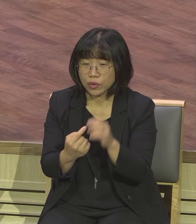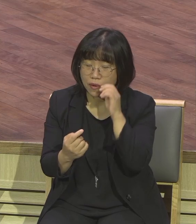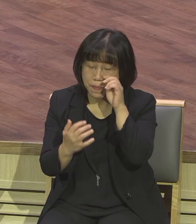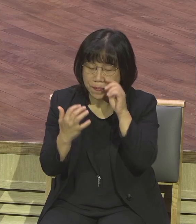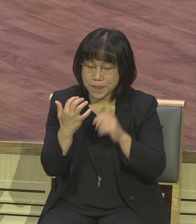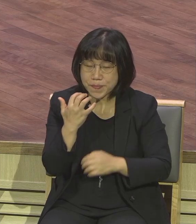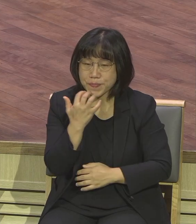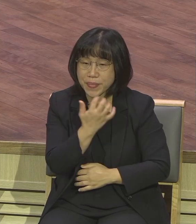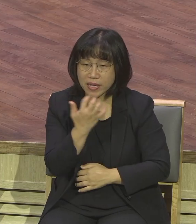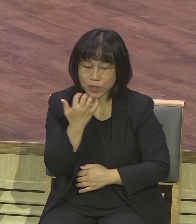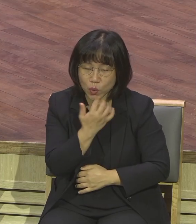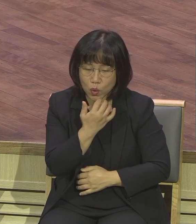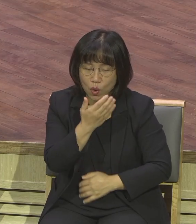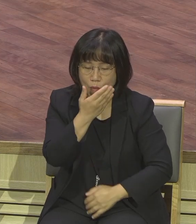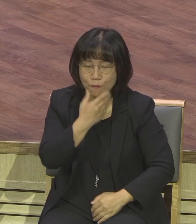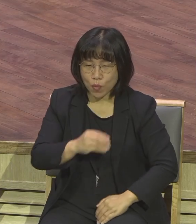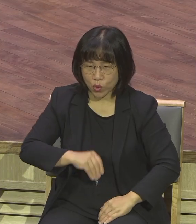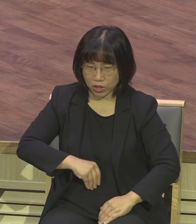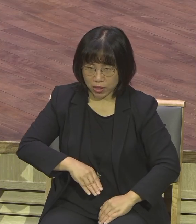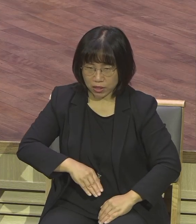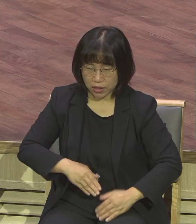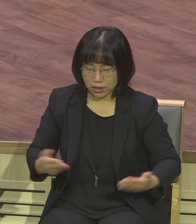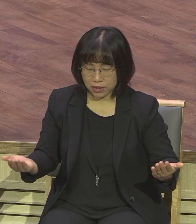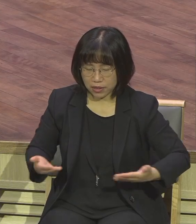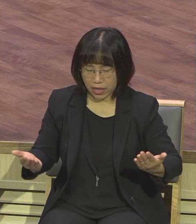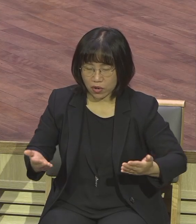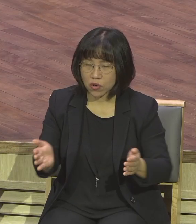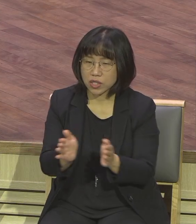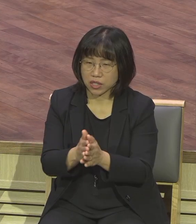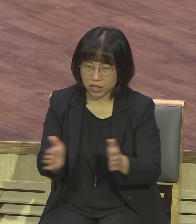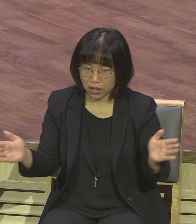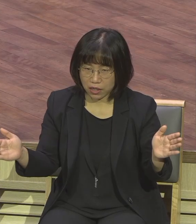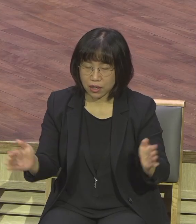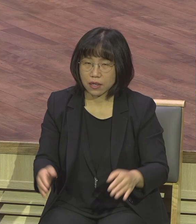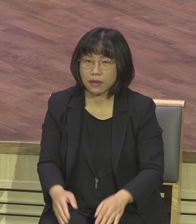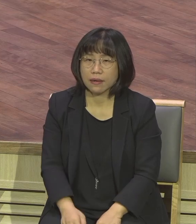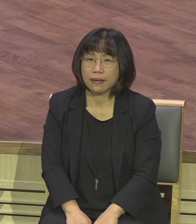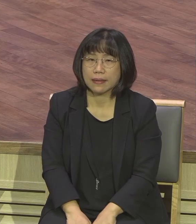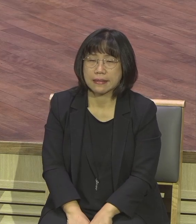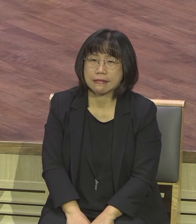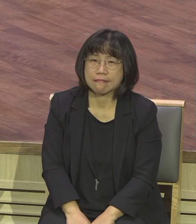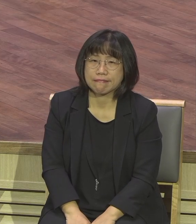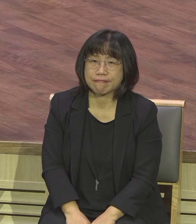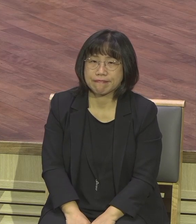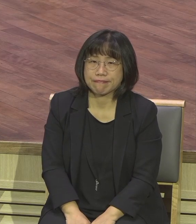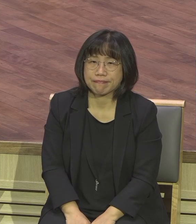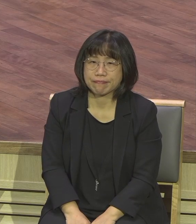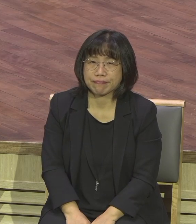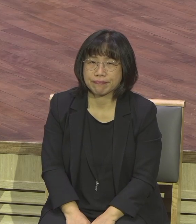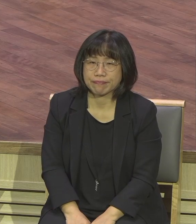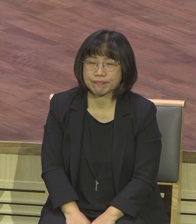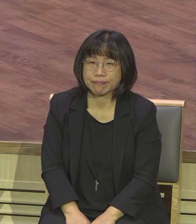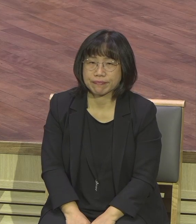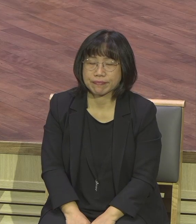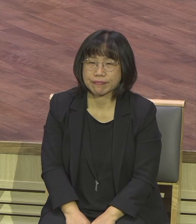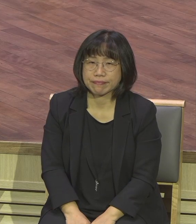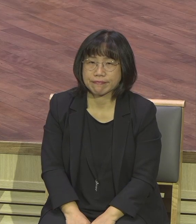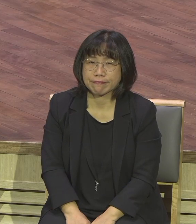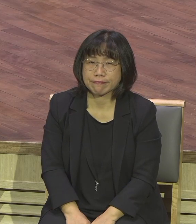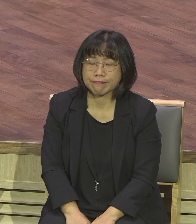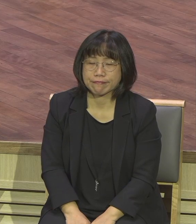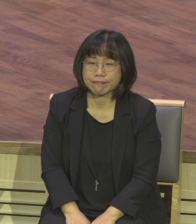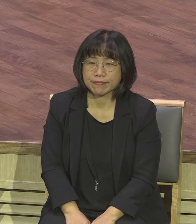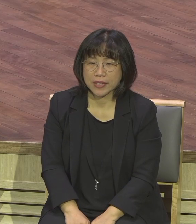베드로가 복지사역을 자기도 모르고 시작한 거예요. 이게. 이 복지사역을 우리가 해야 됩니다.